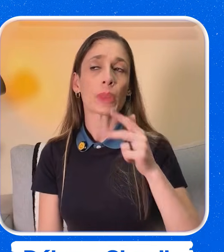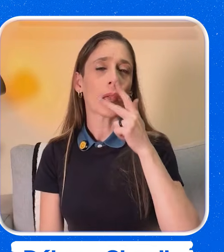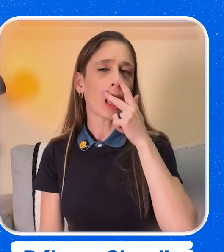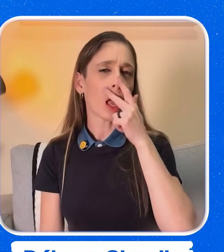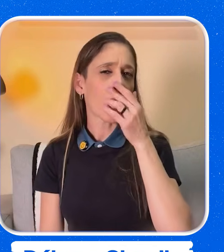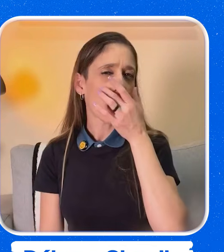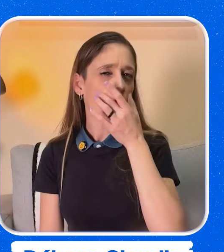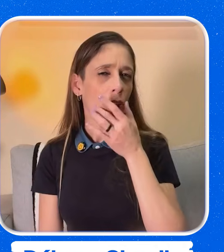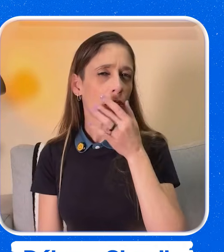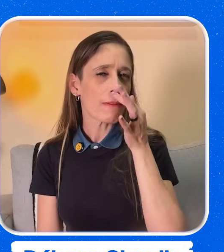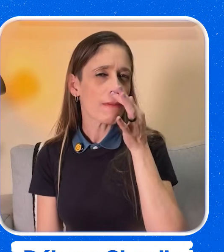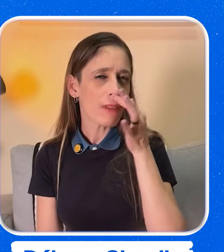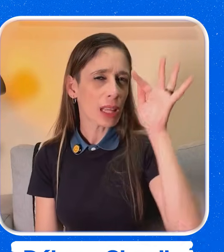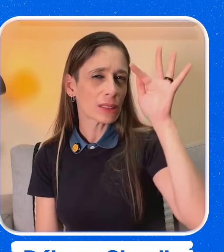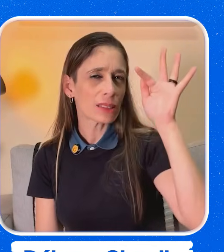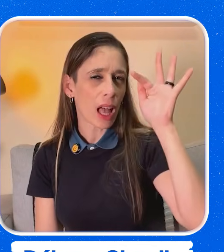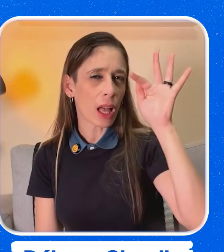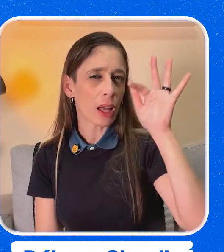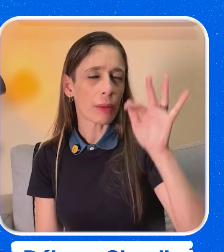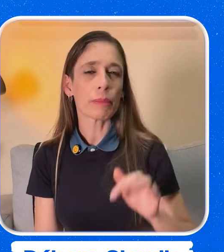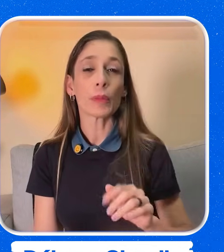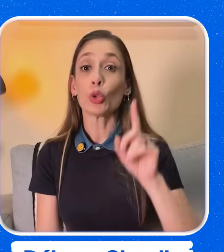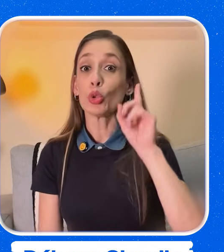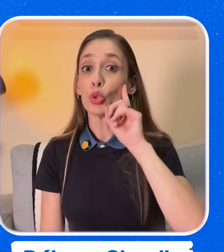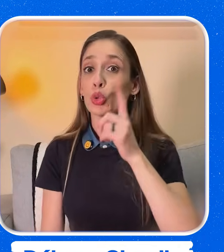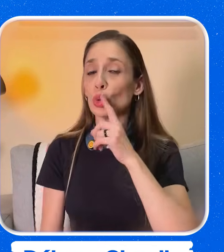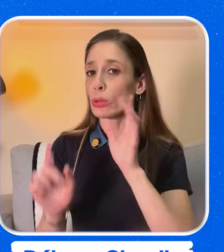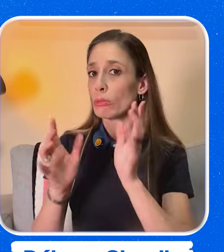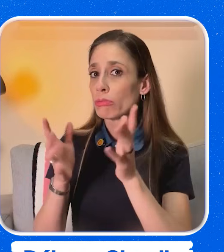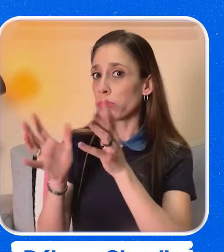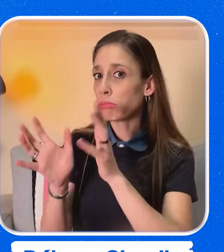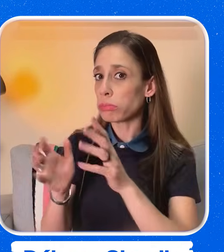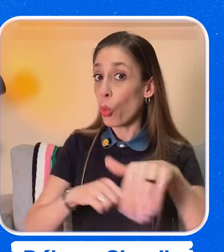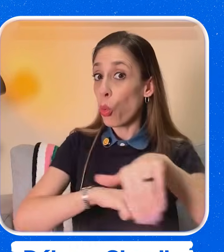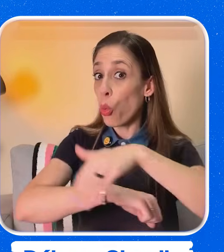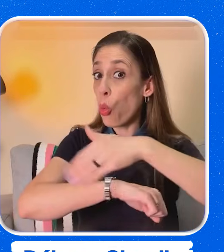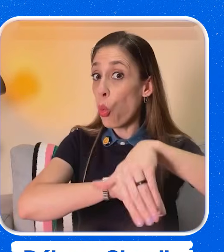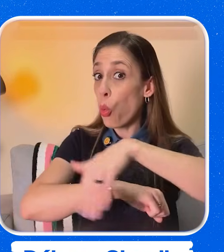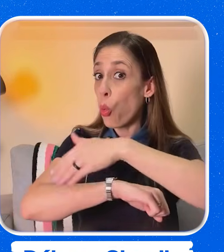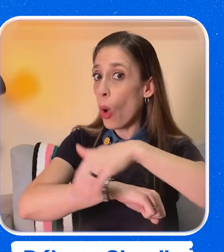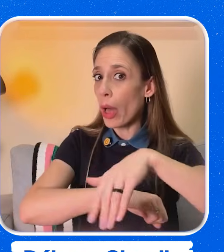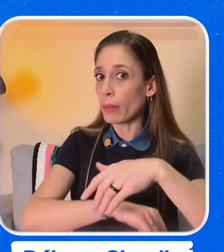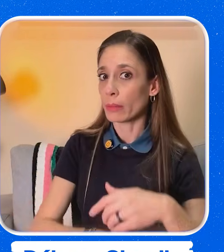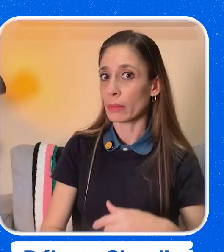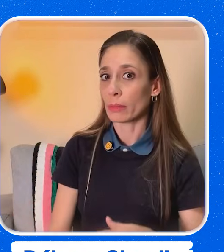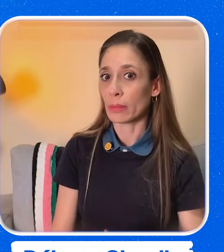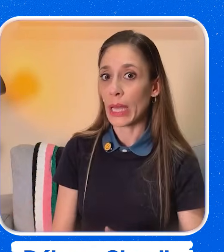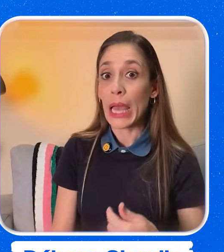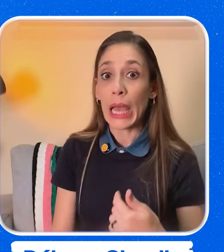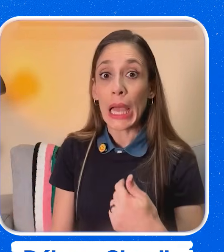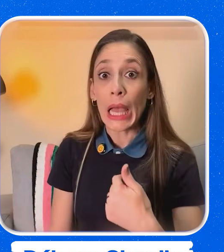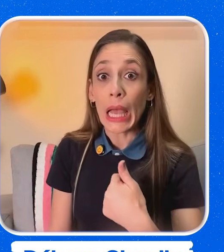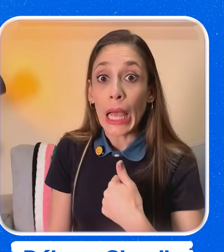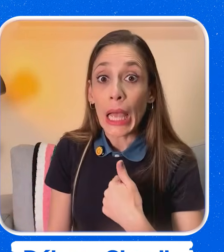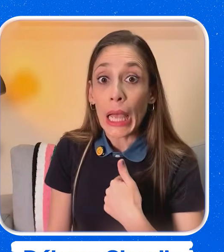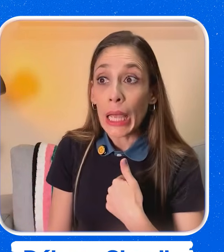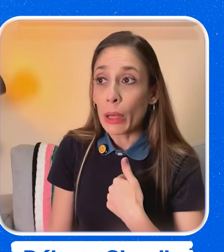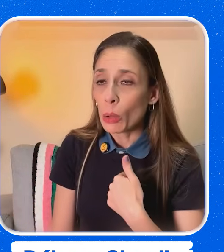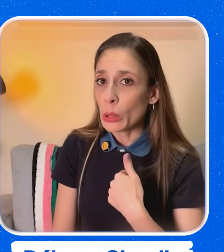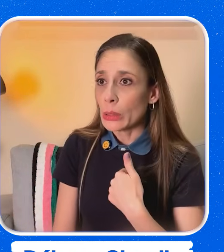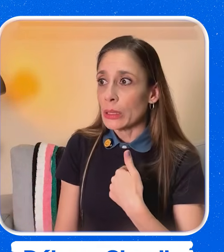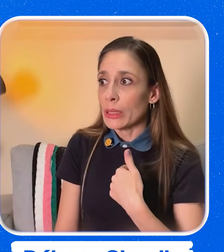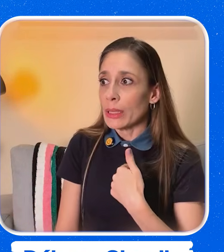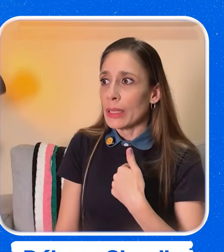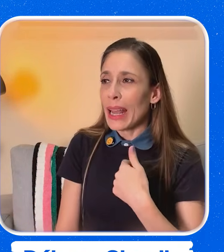estava na rua e tinham pessoas surdas sinalizando. E eu fiquei, Uau. eu